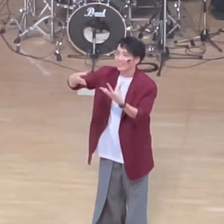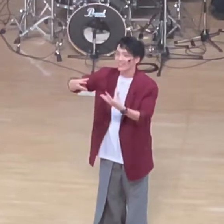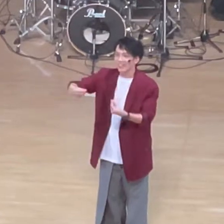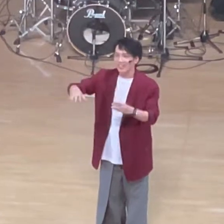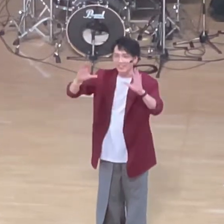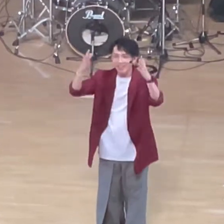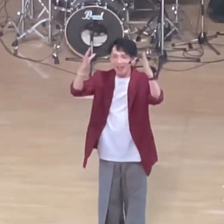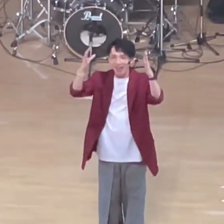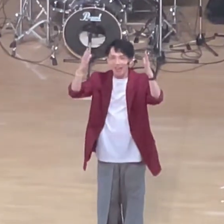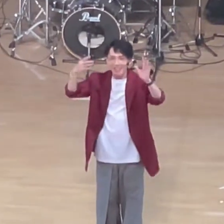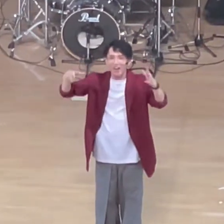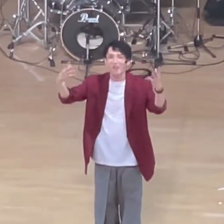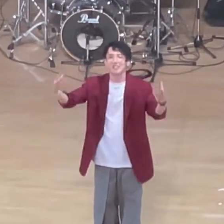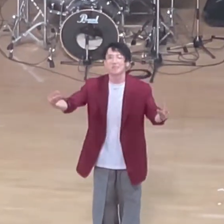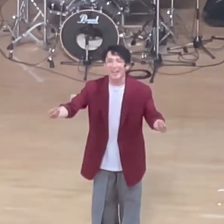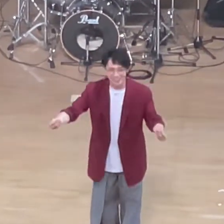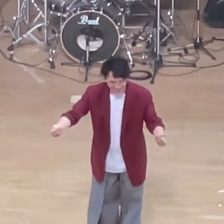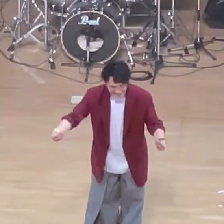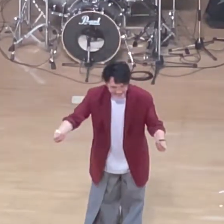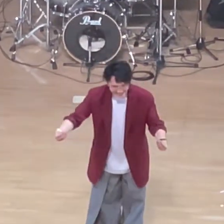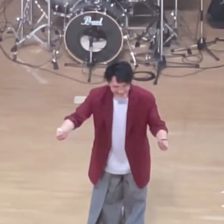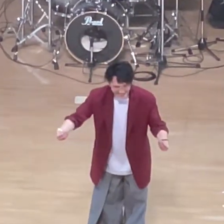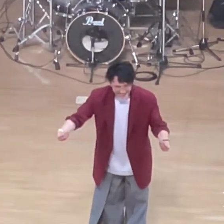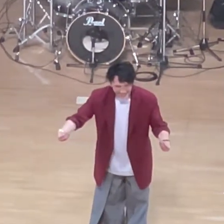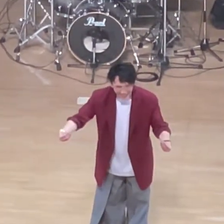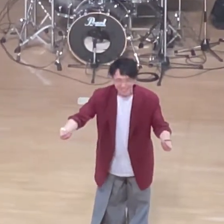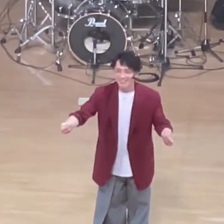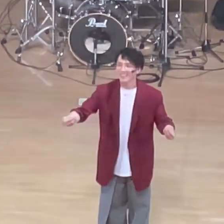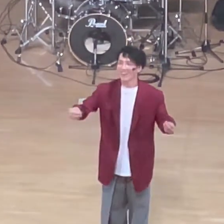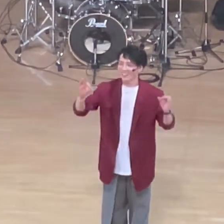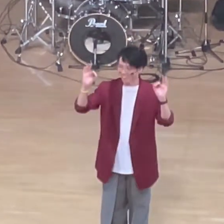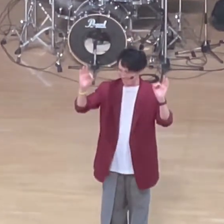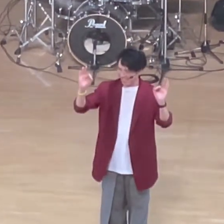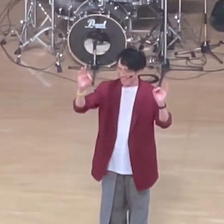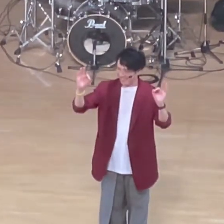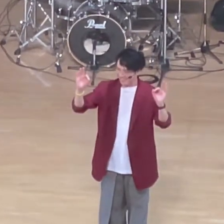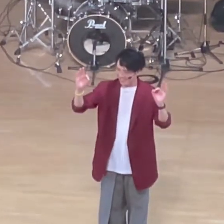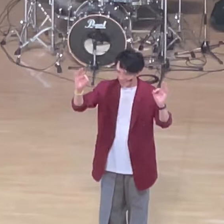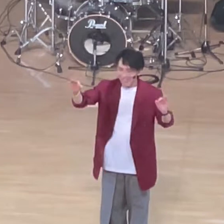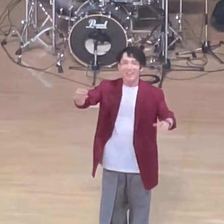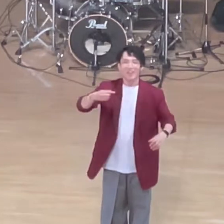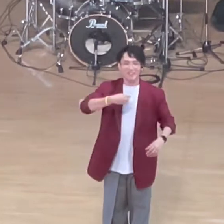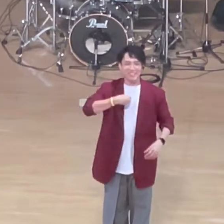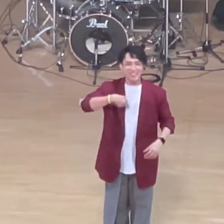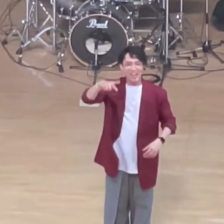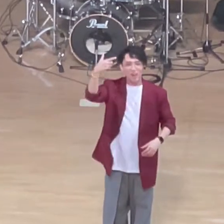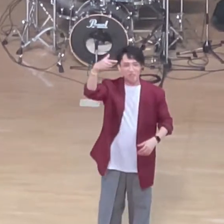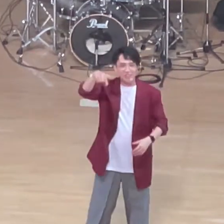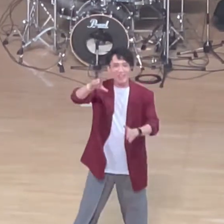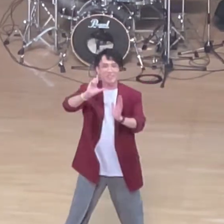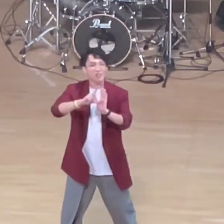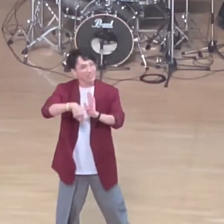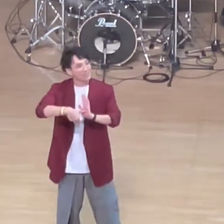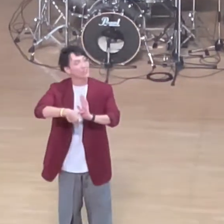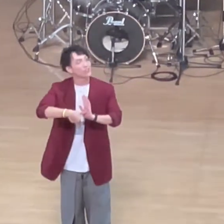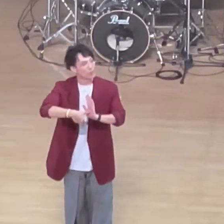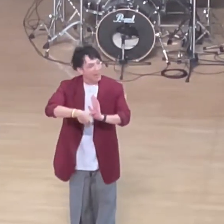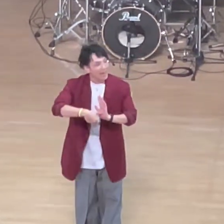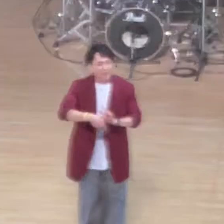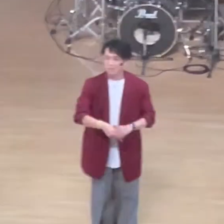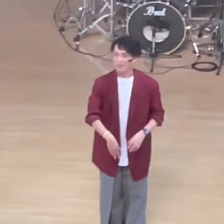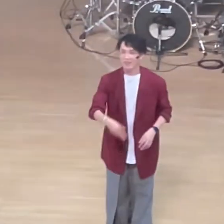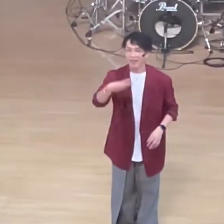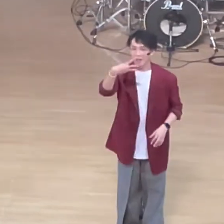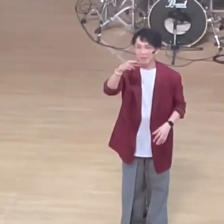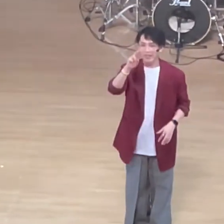返し終わったらイエーイでおしまいです。はい、 OK ですか。で、私が教える時っていうの